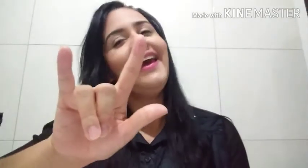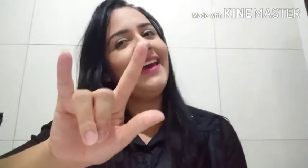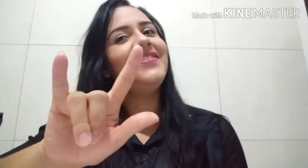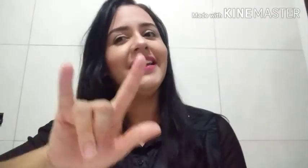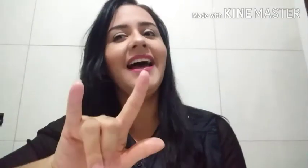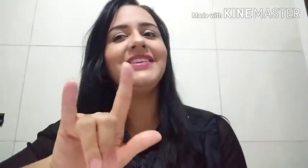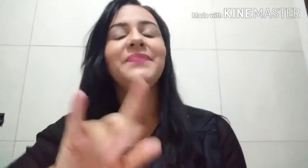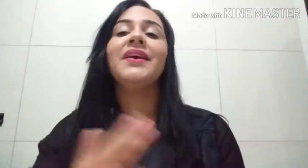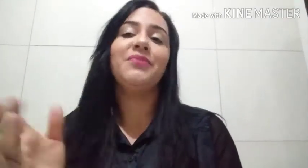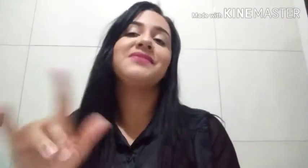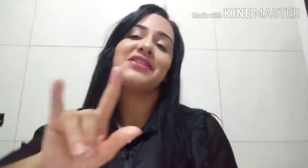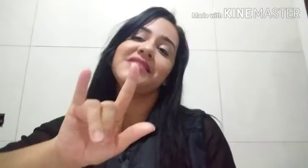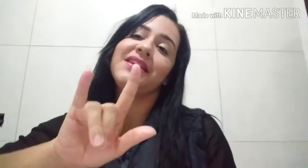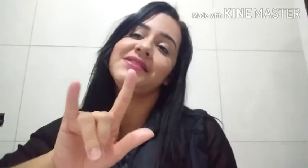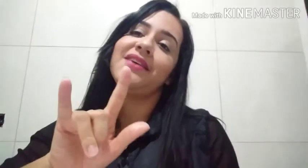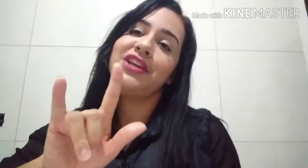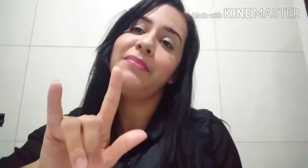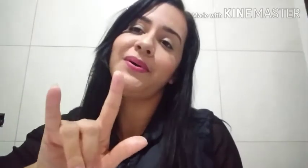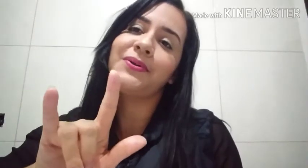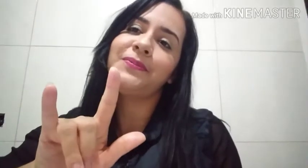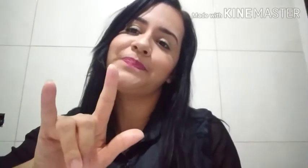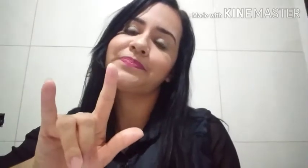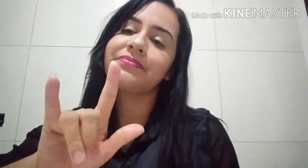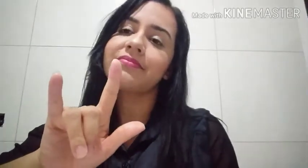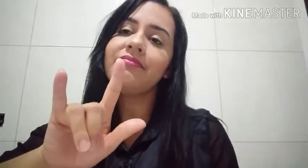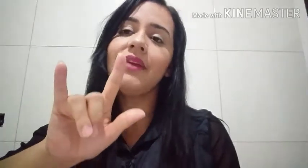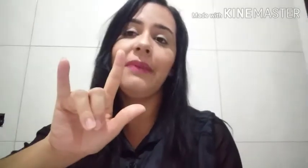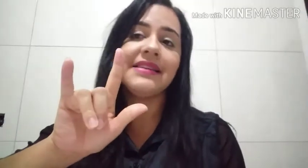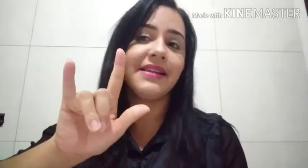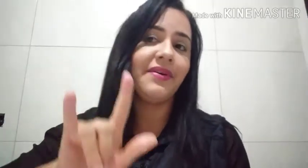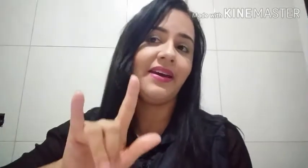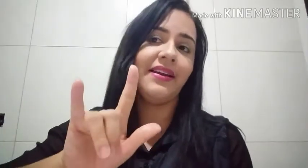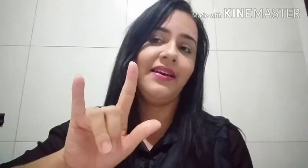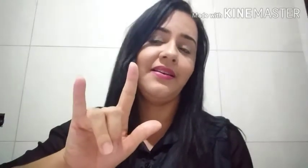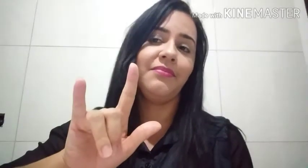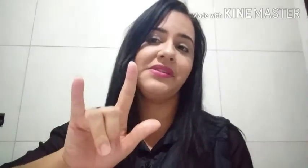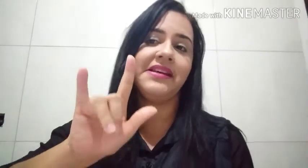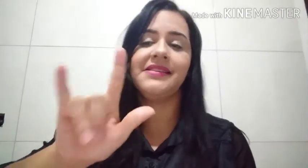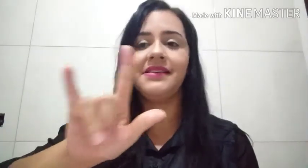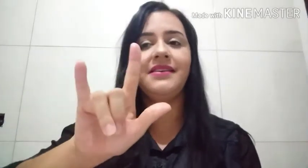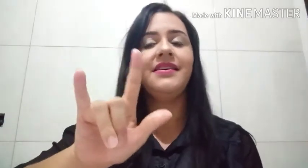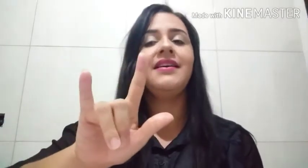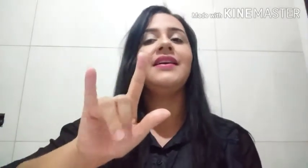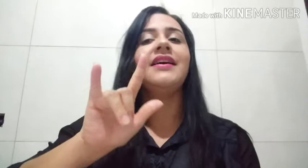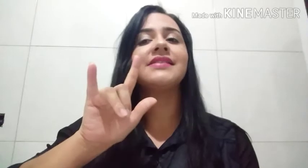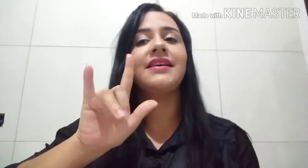É verdade. Muitos acham que esse aqui é um sinal diabólico. Mas não é, né? Por ser assim, esse aqui